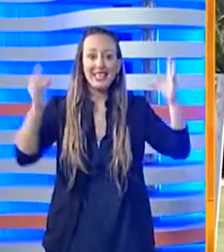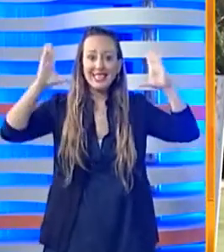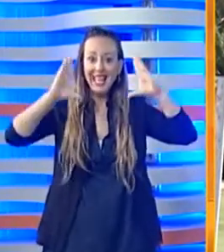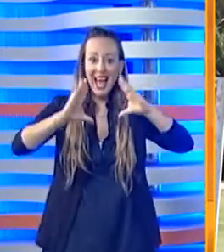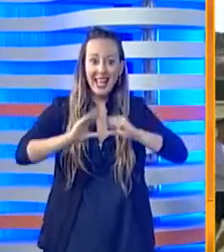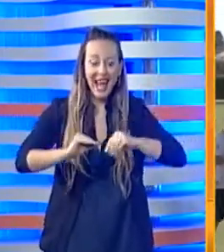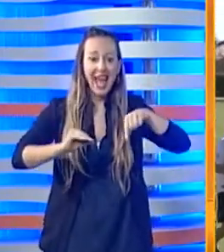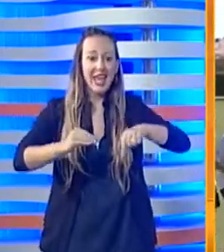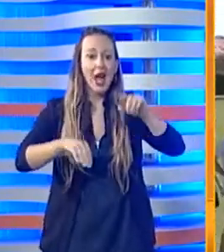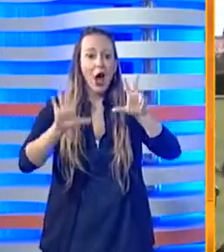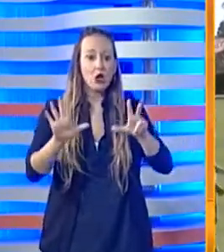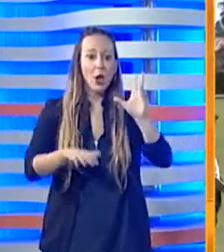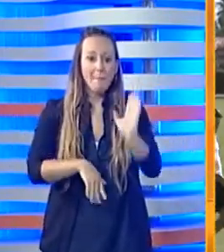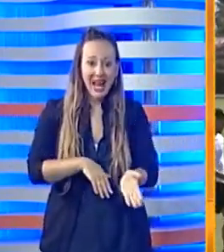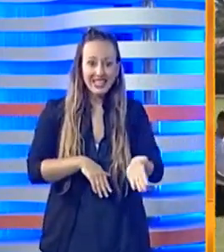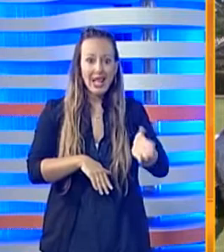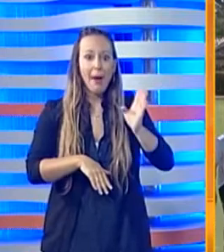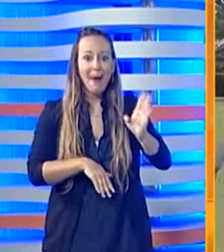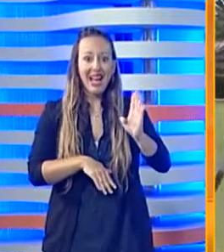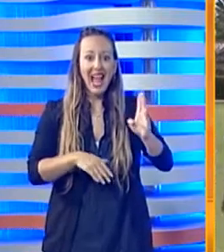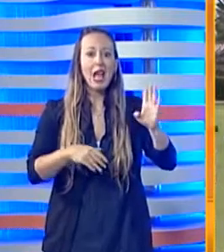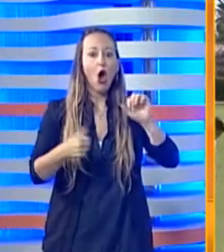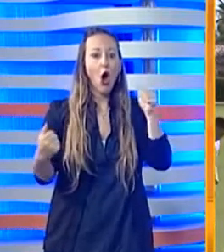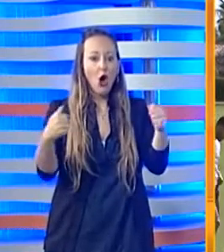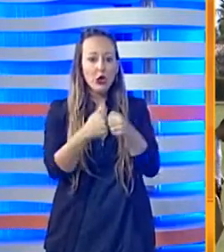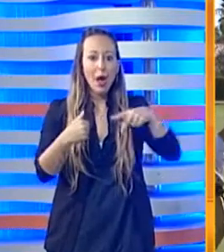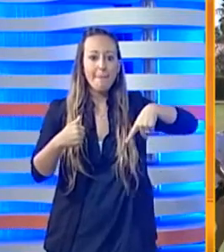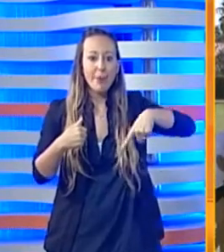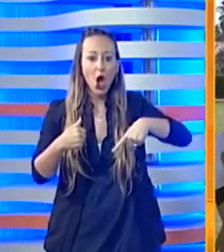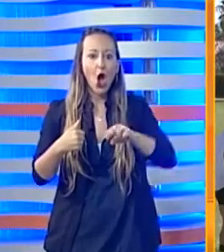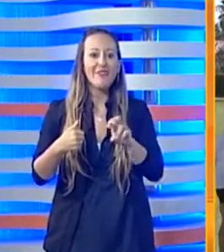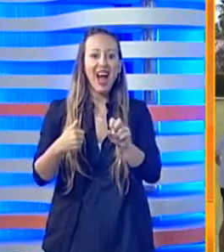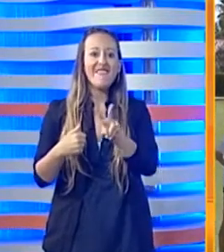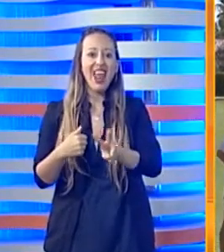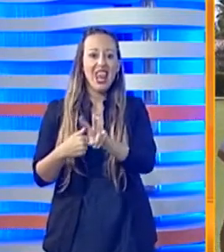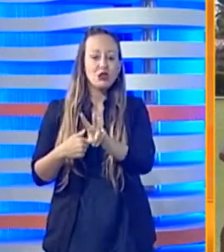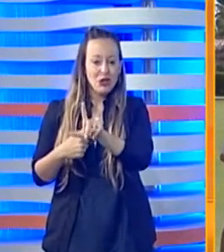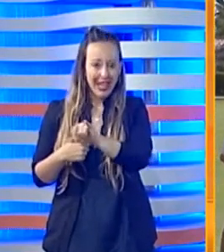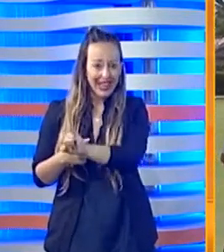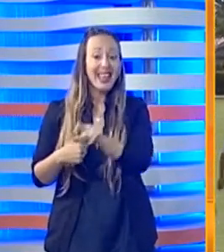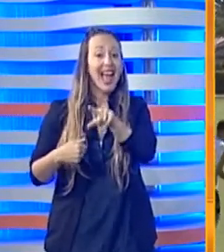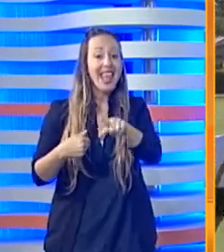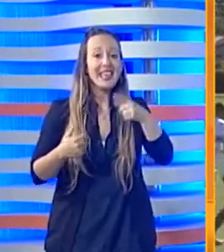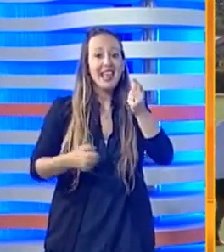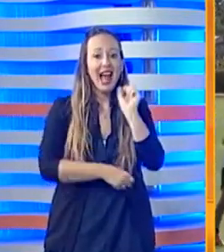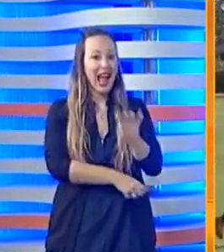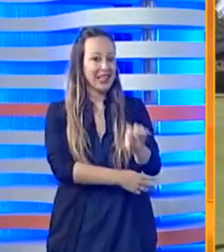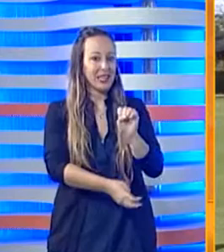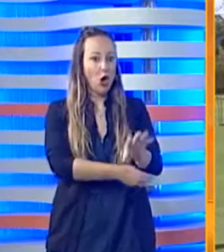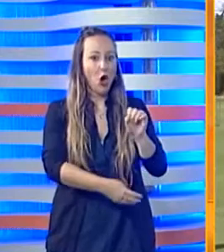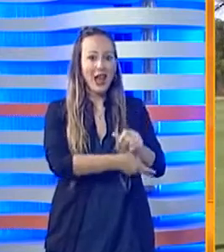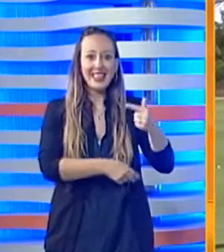Sport, calcio. Il Palermo gioca stasera alle 20:30 al Barbera contro la